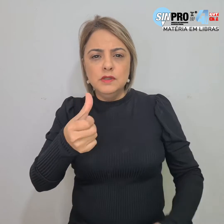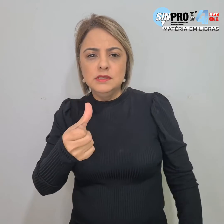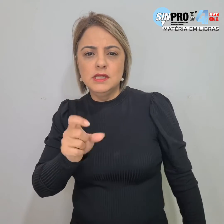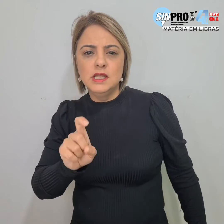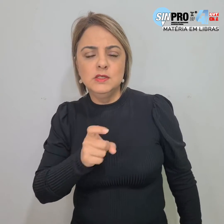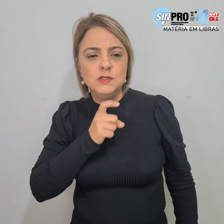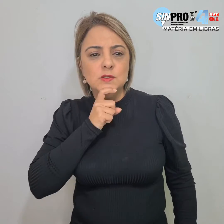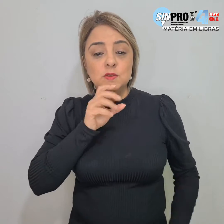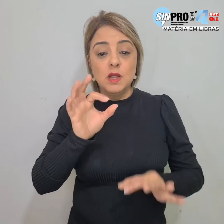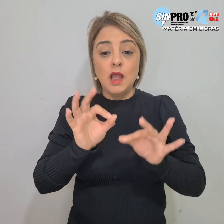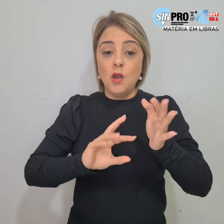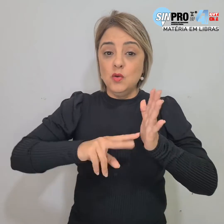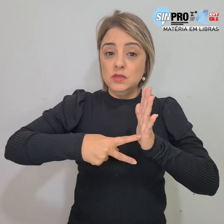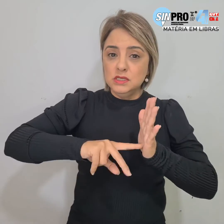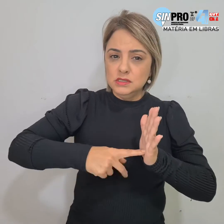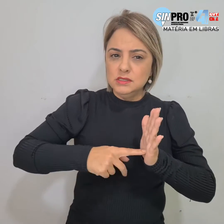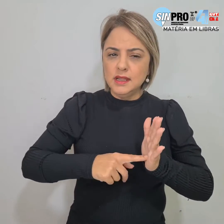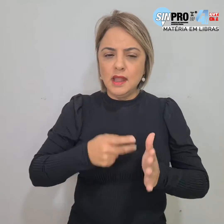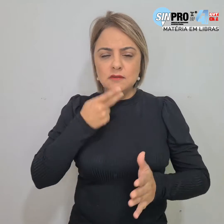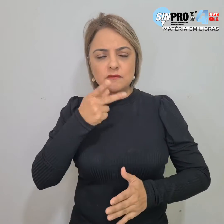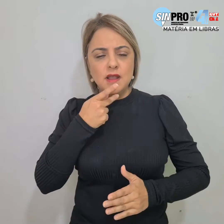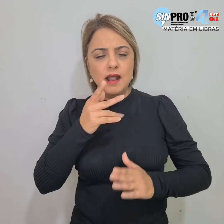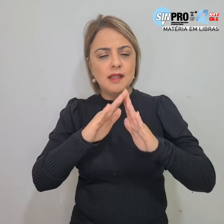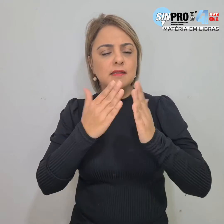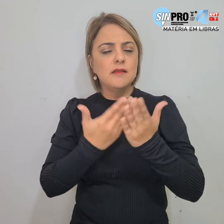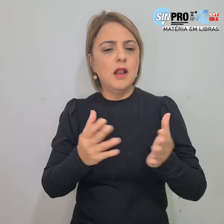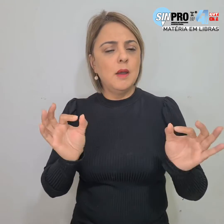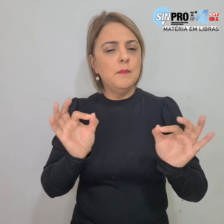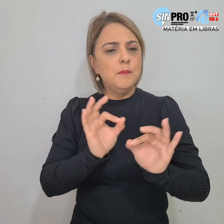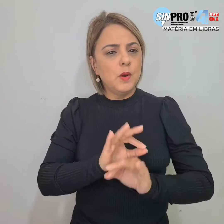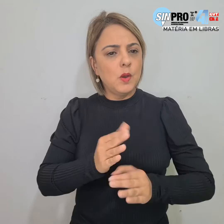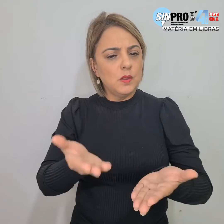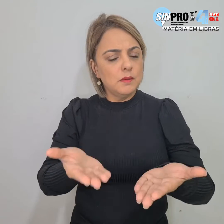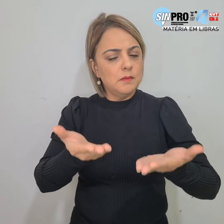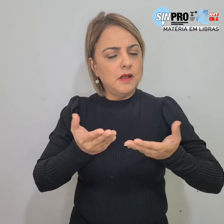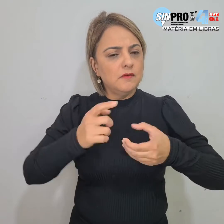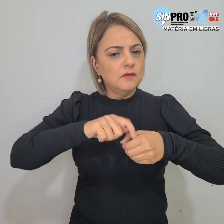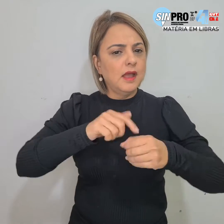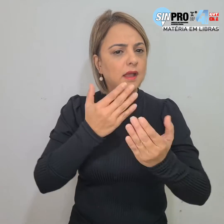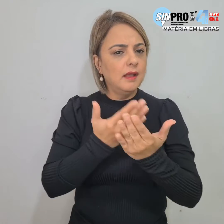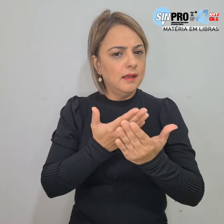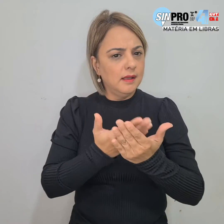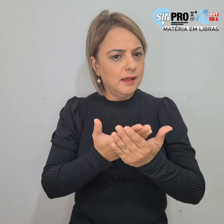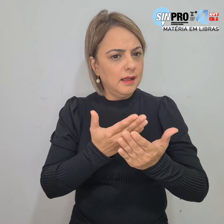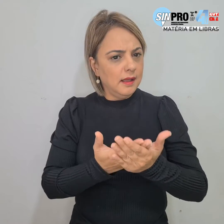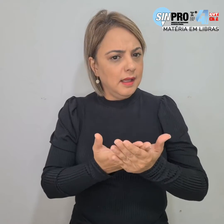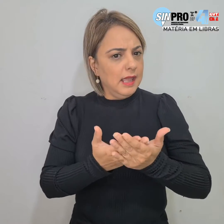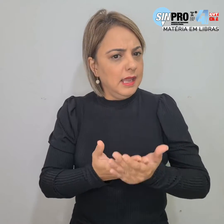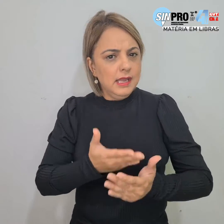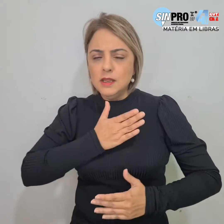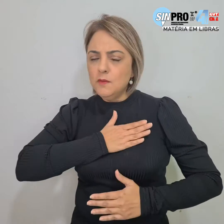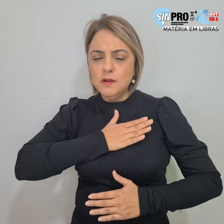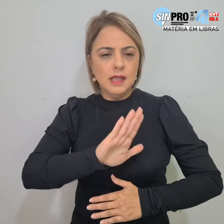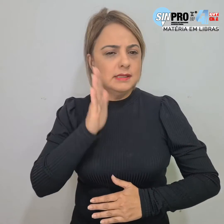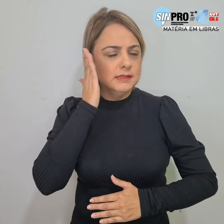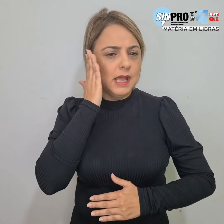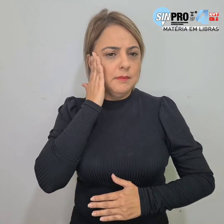organização reitera que as unidades estão prontas para a retomada das aulas e adere ao tom negacionista para minimizar a importância